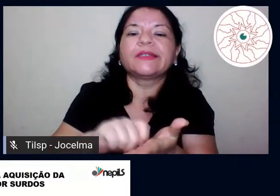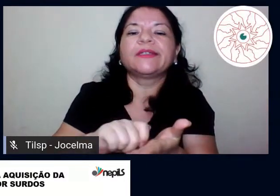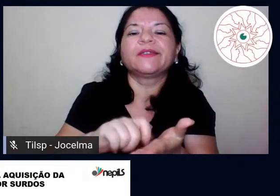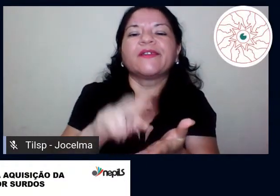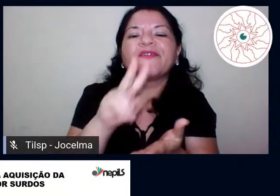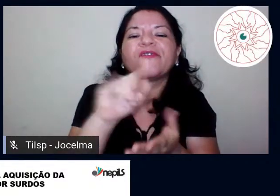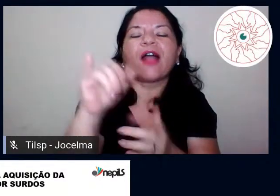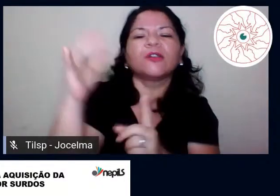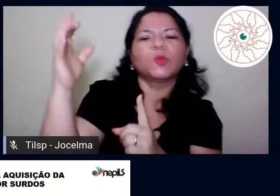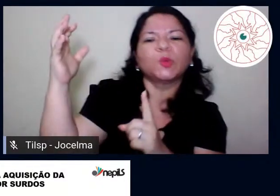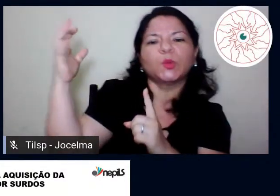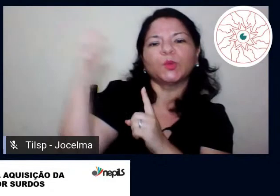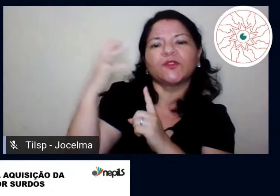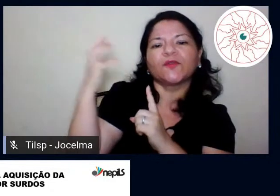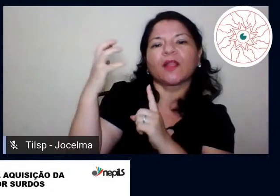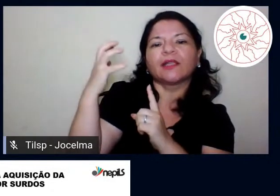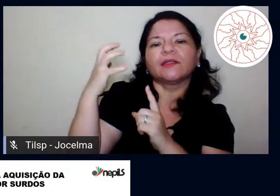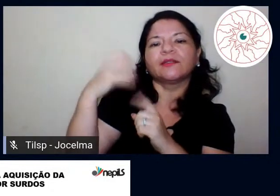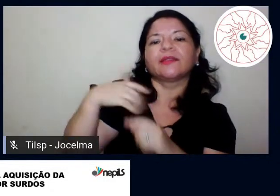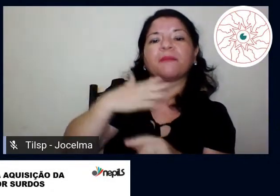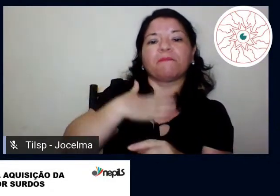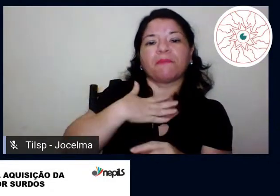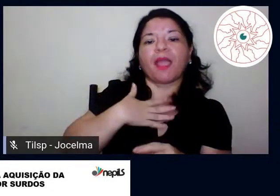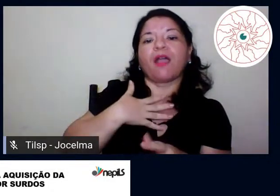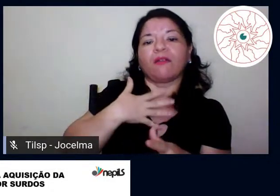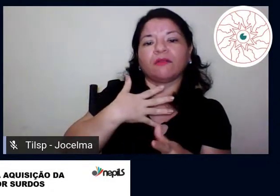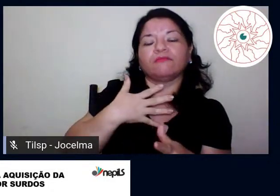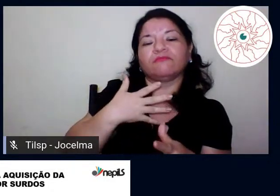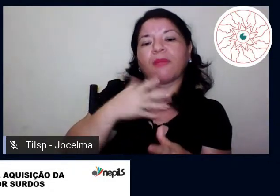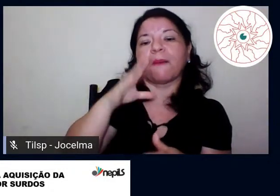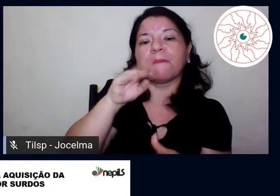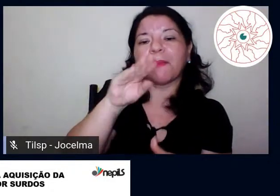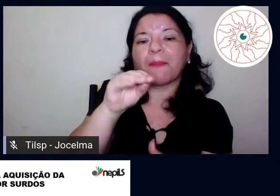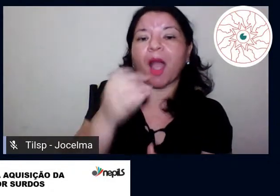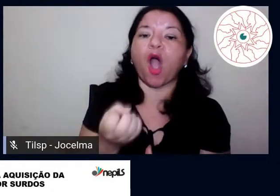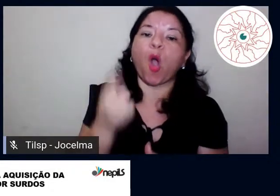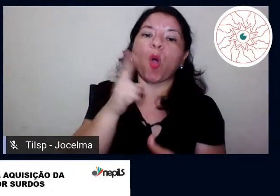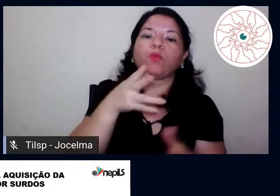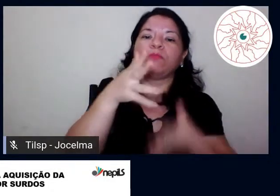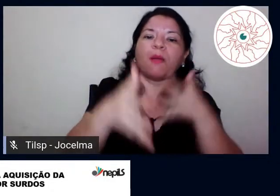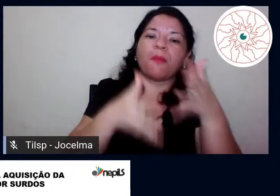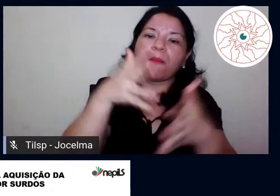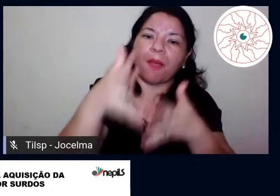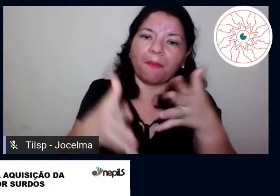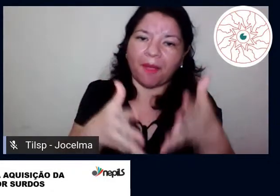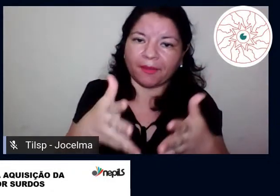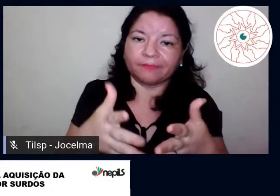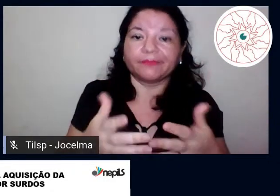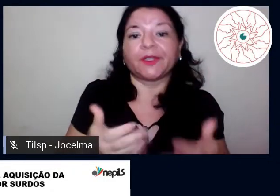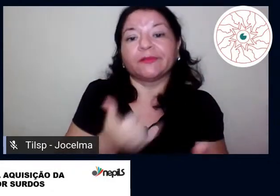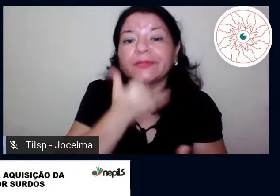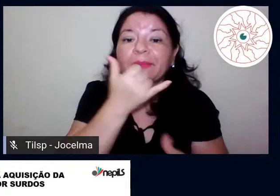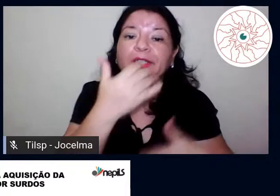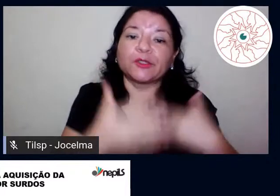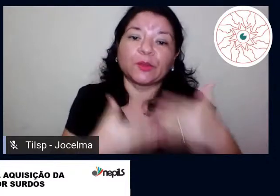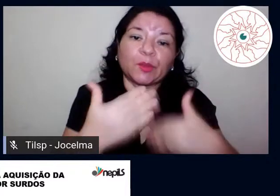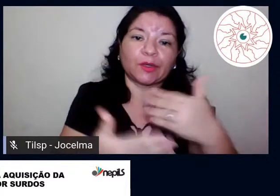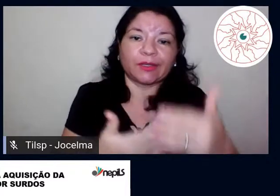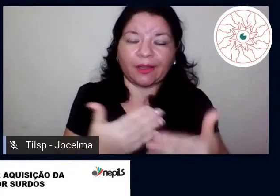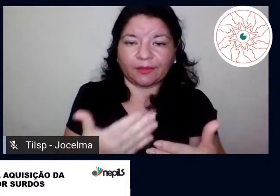fala que esse indivíduo apresenta. Então esse é o indivíduo letrado depois do processo de educação. Assim ocorre com os